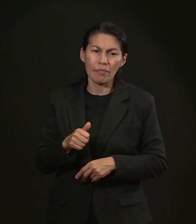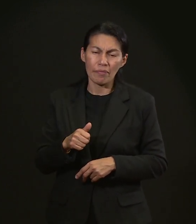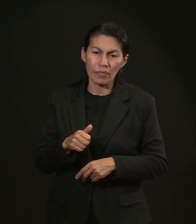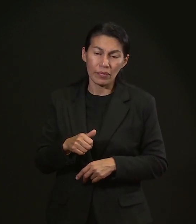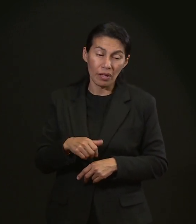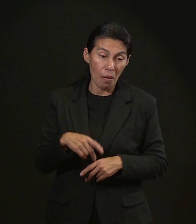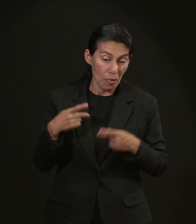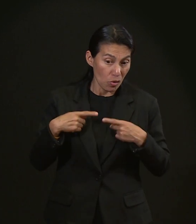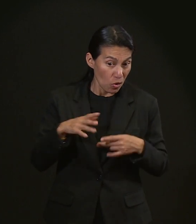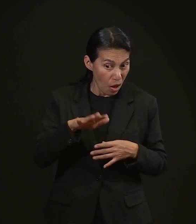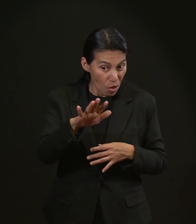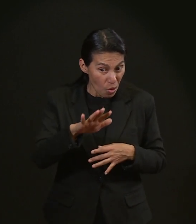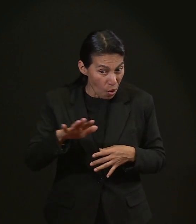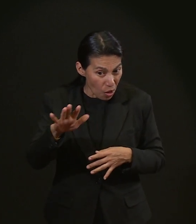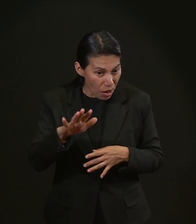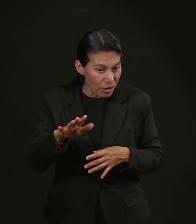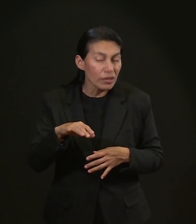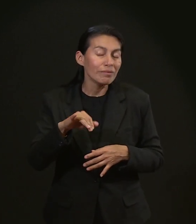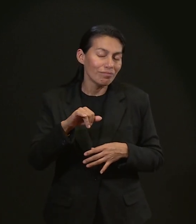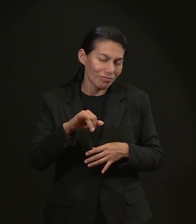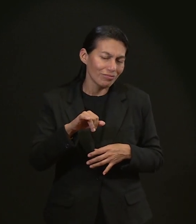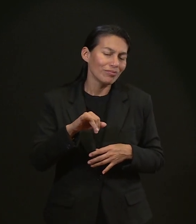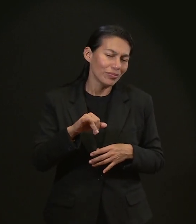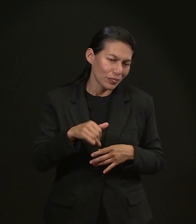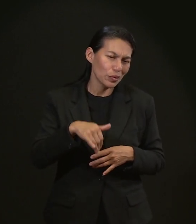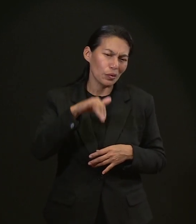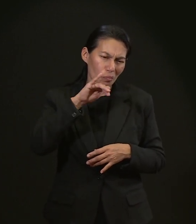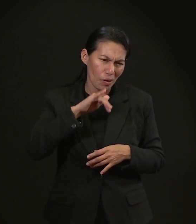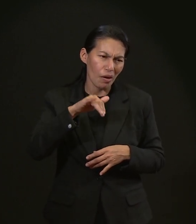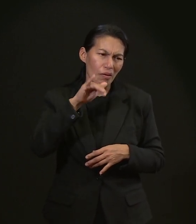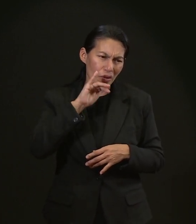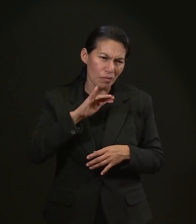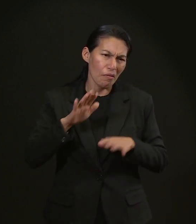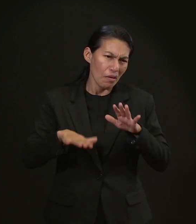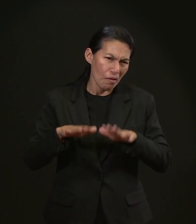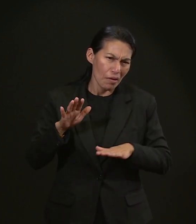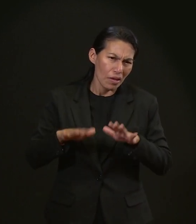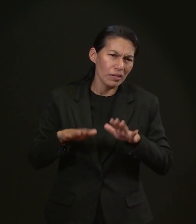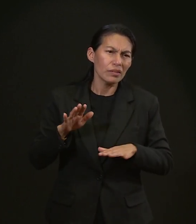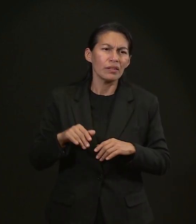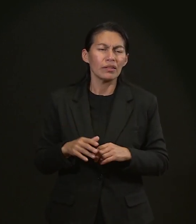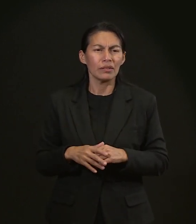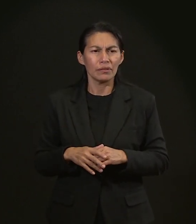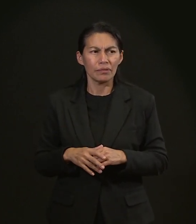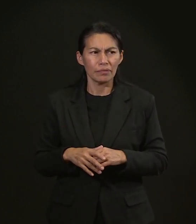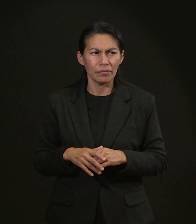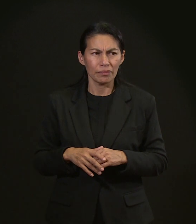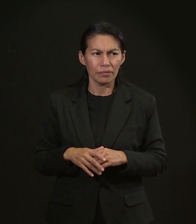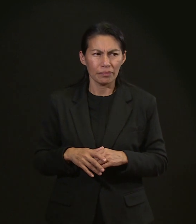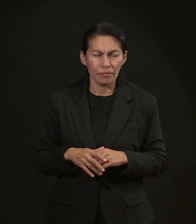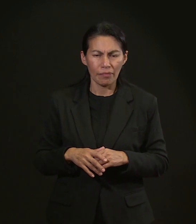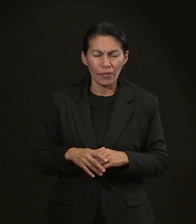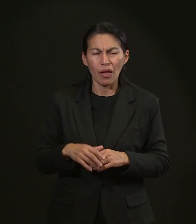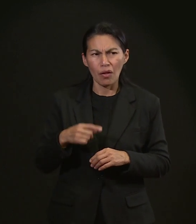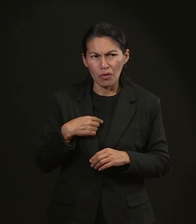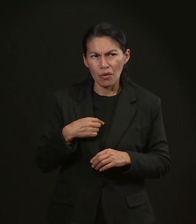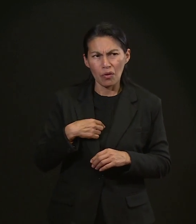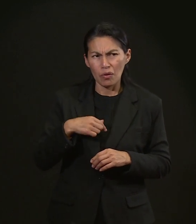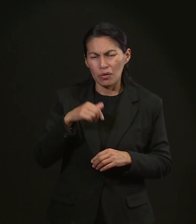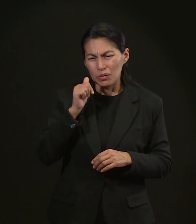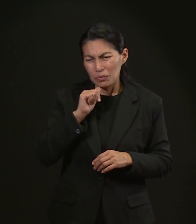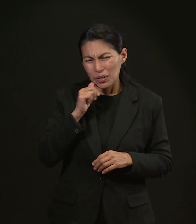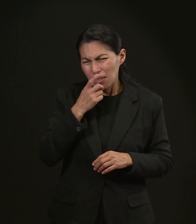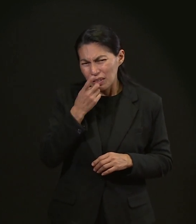pues la mayoría la mayoría o tomaban ocasionalmente pero tomaban como mis hermanos verdad entonces